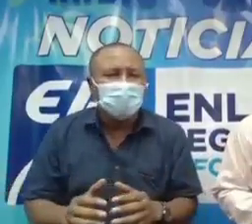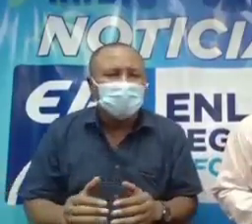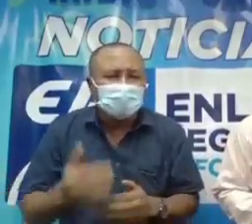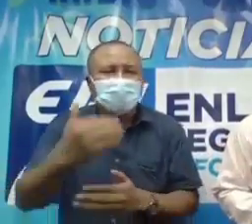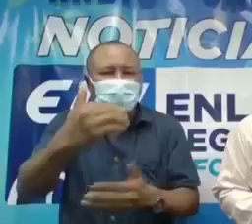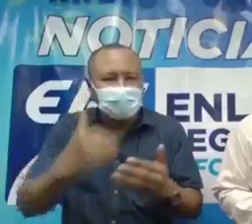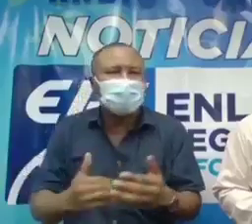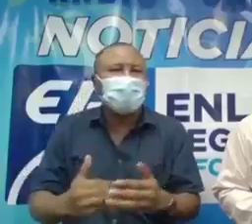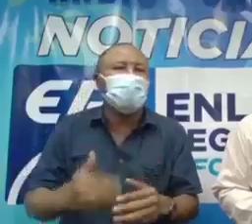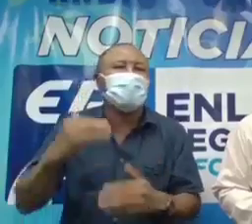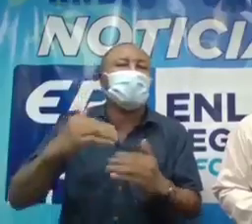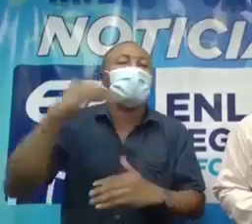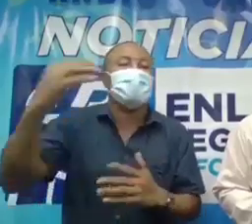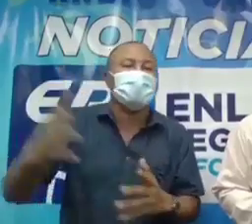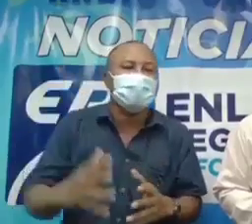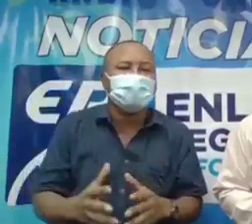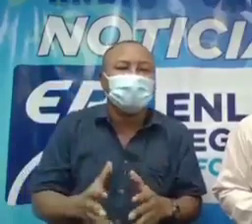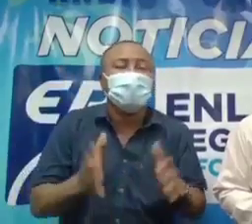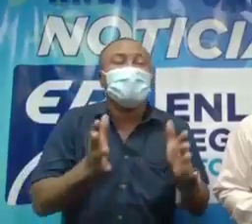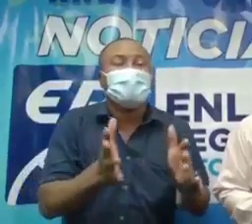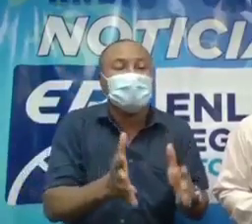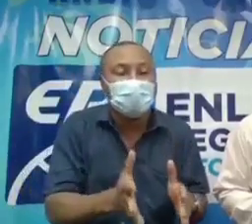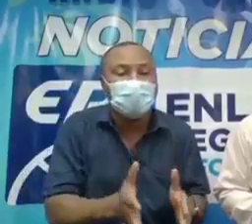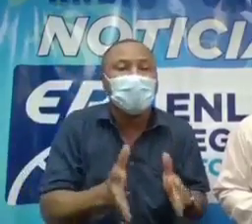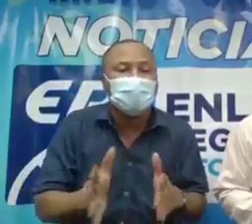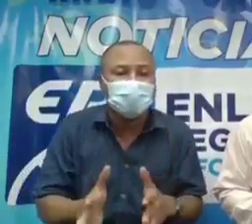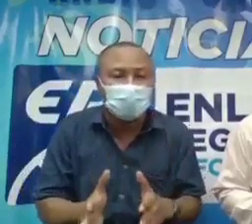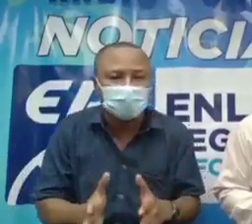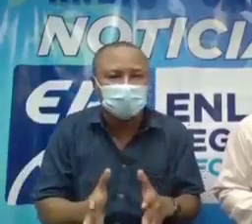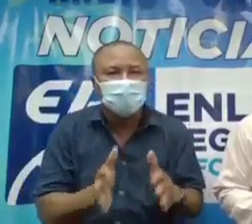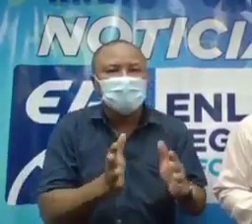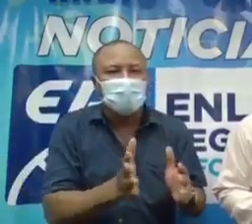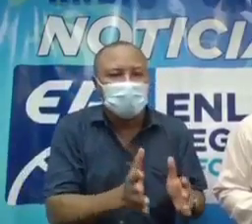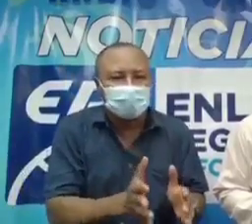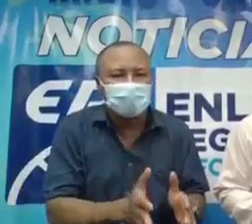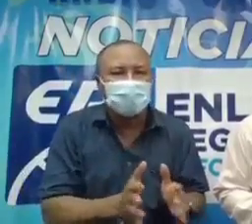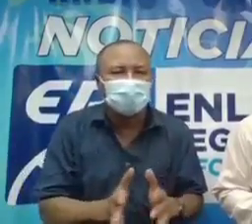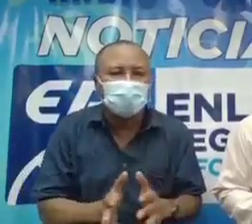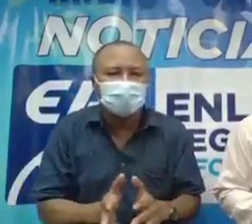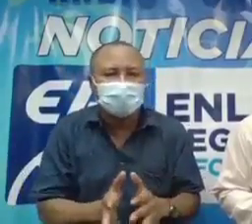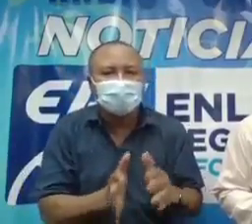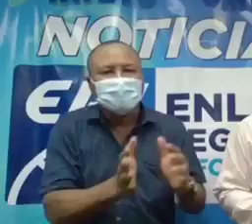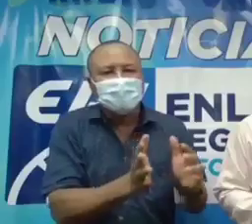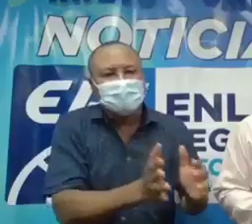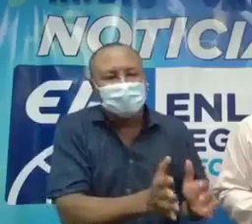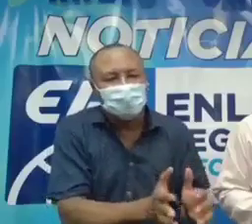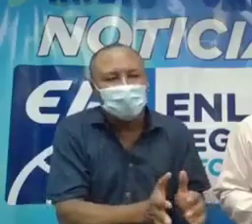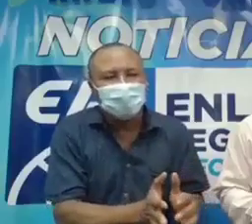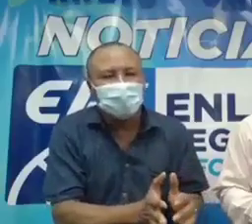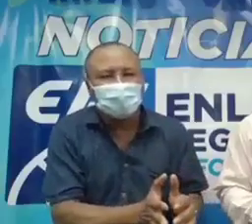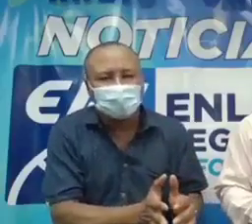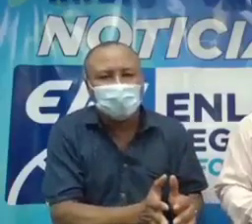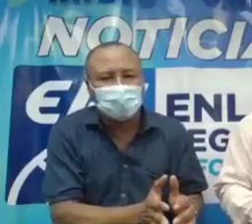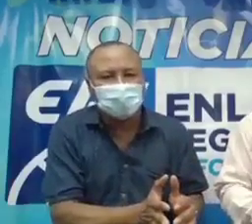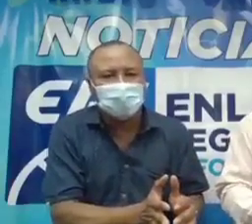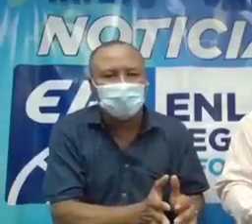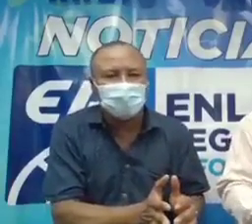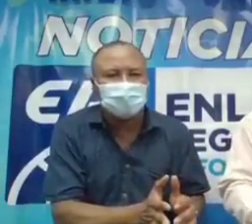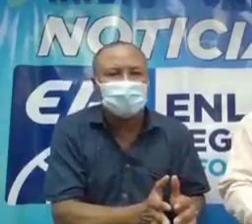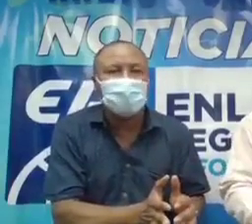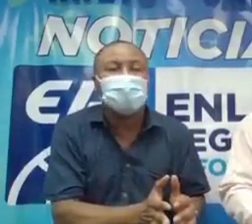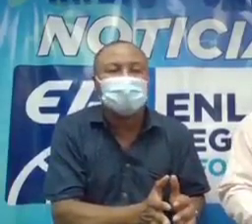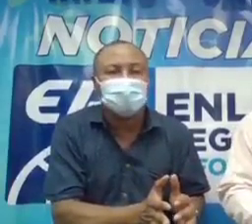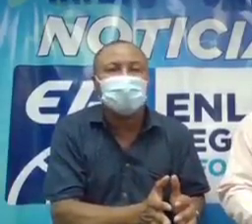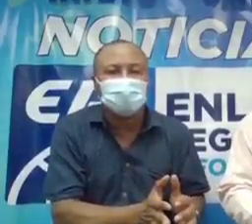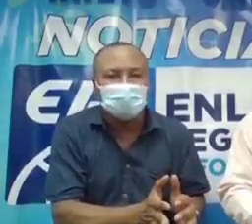eso, significa que bajó de las proyecciones que teníamos y que se aprobó en el presupuesto con partida presupuestaria. Tanto el 24 de julio del